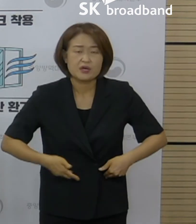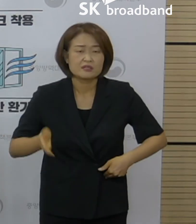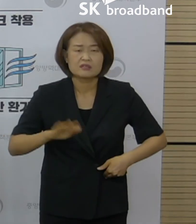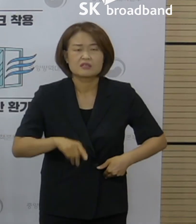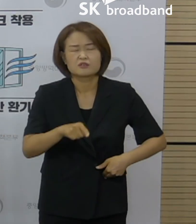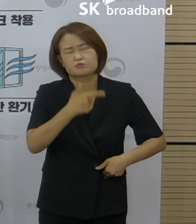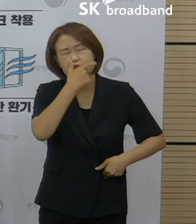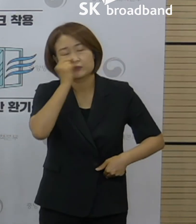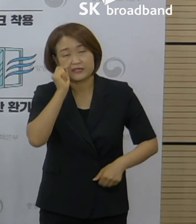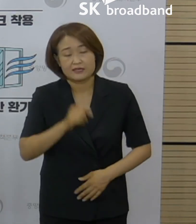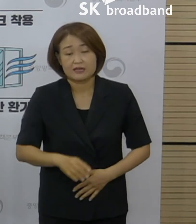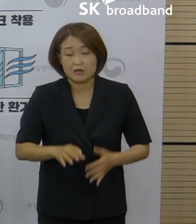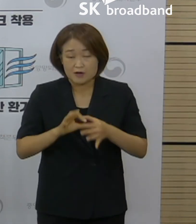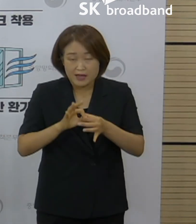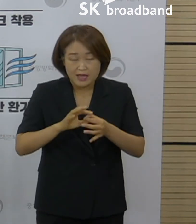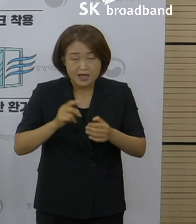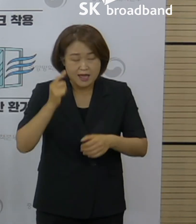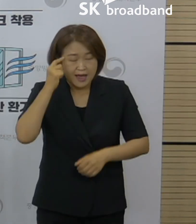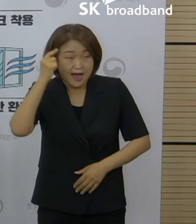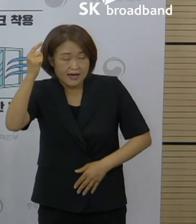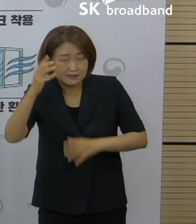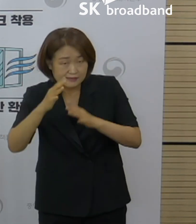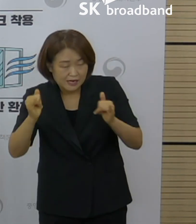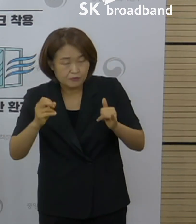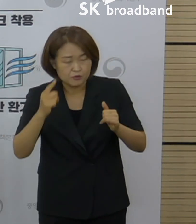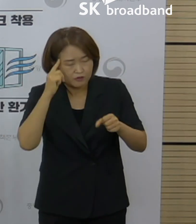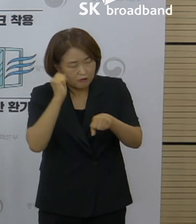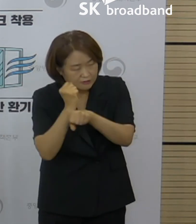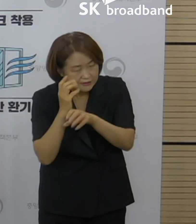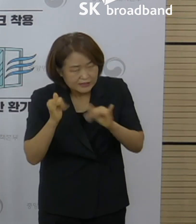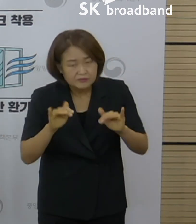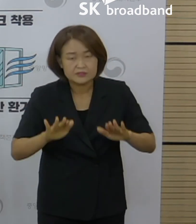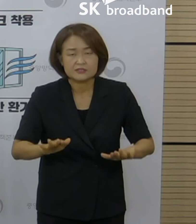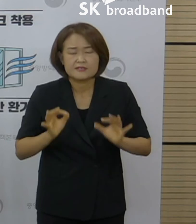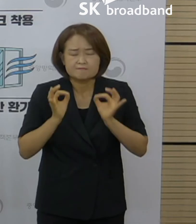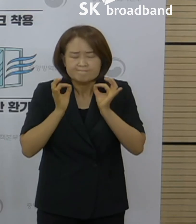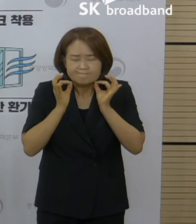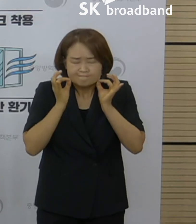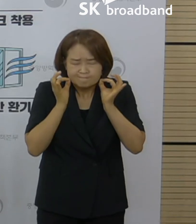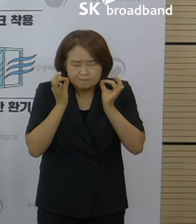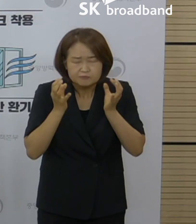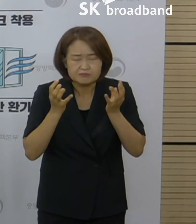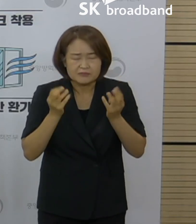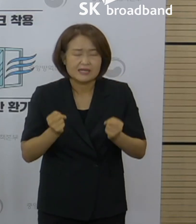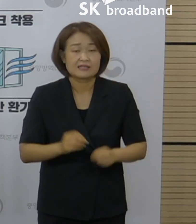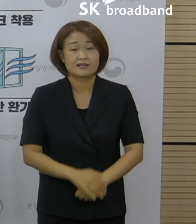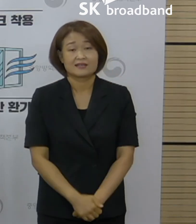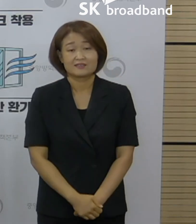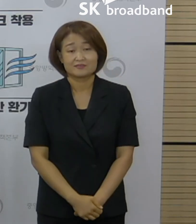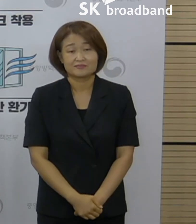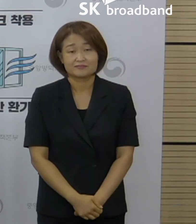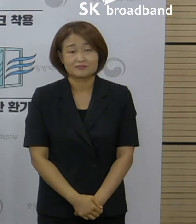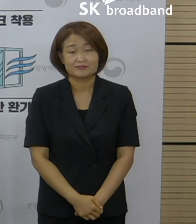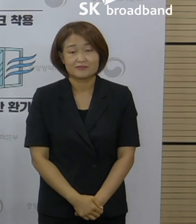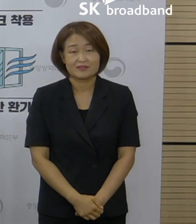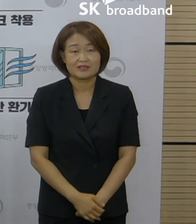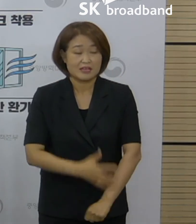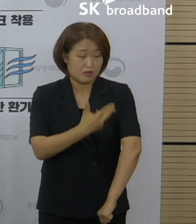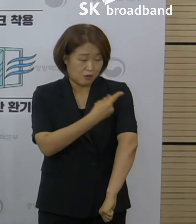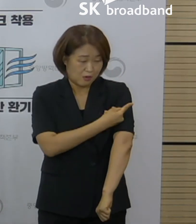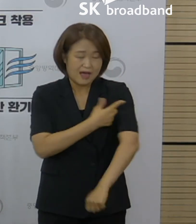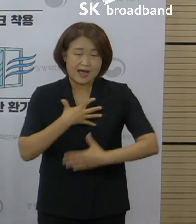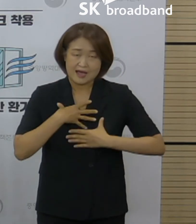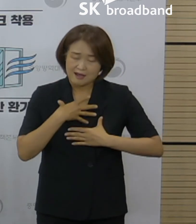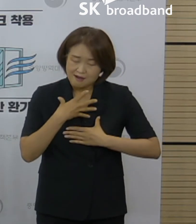관계기관, 부처, 개발자, 연구자들이 최선을 다하고 있다는 말씀을 드리면서 안전한 예방접종을 위해서